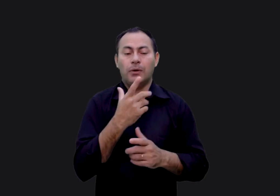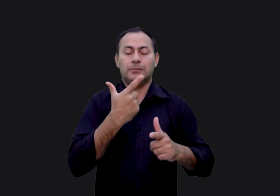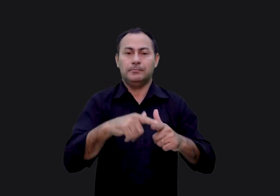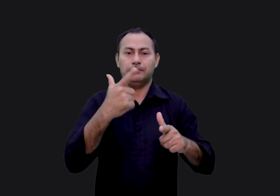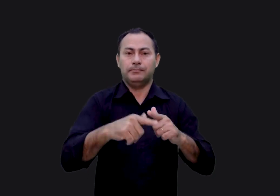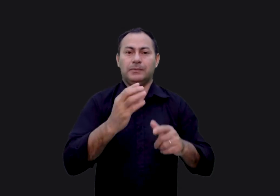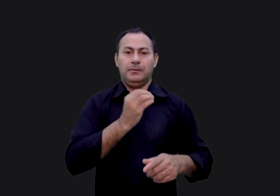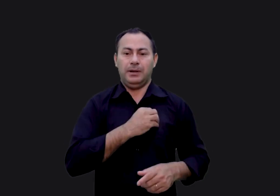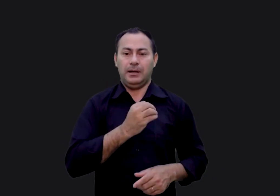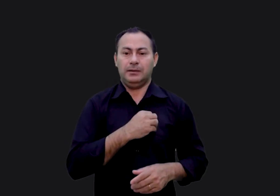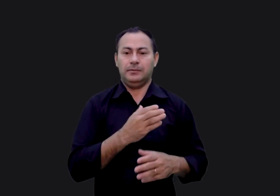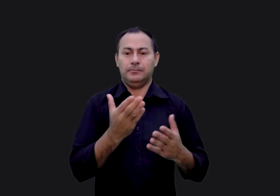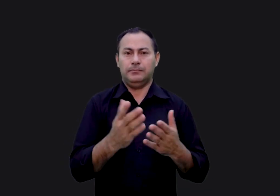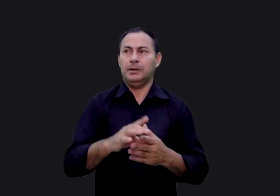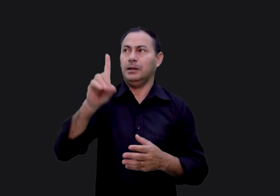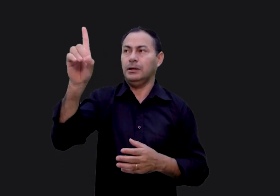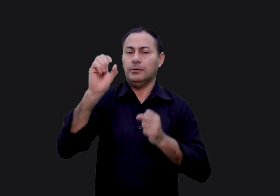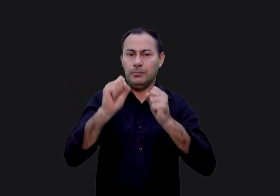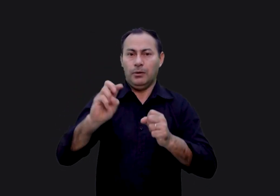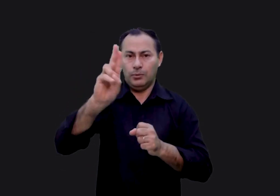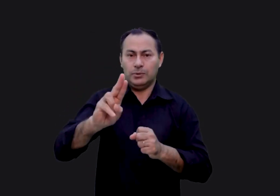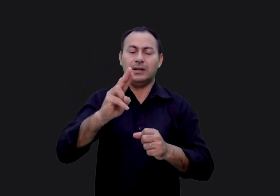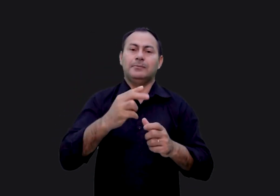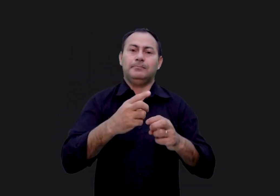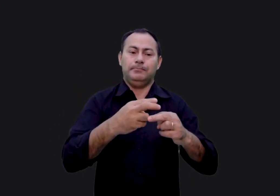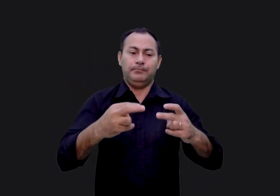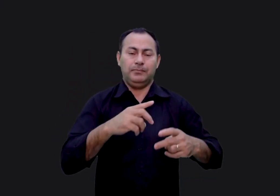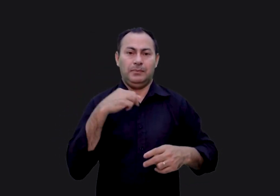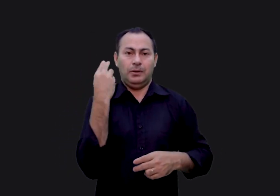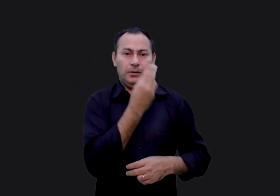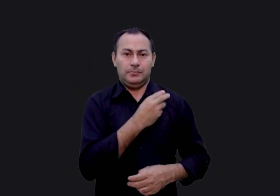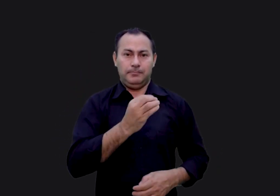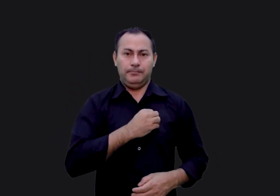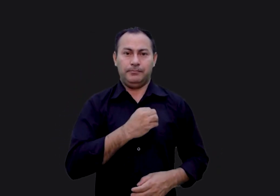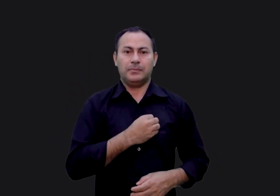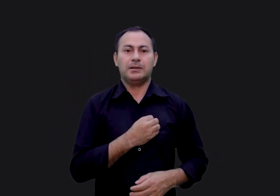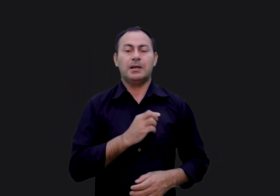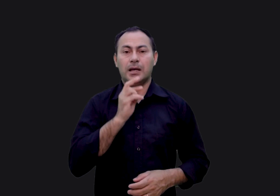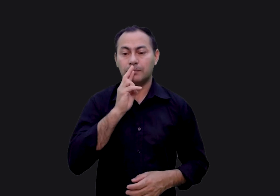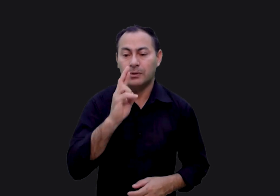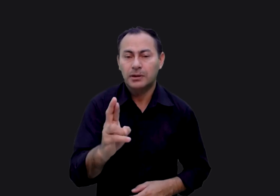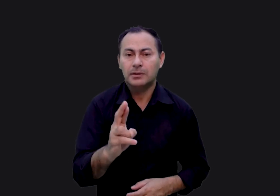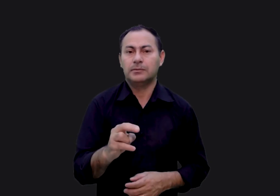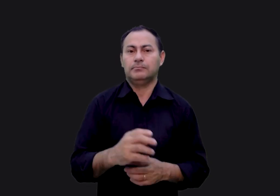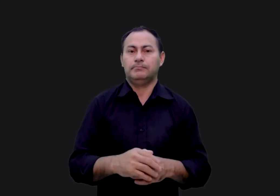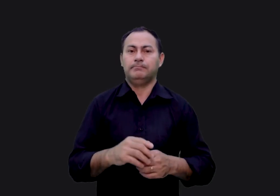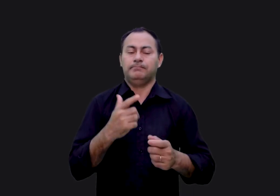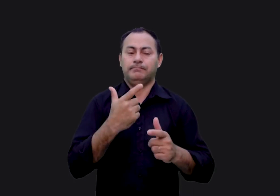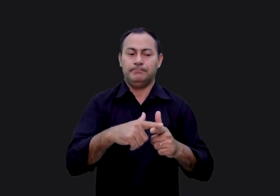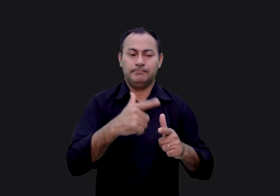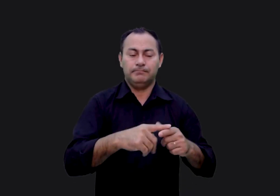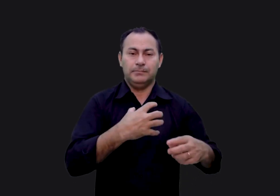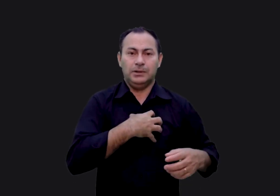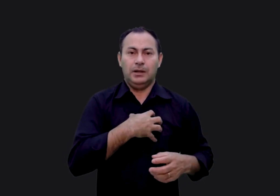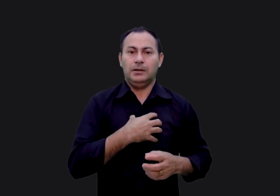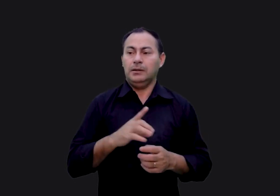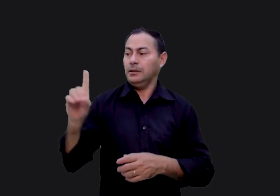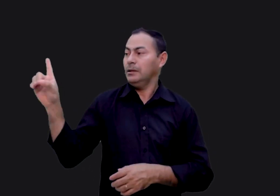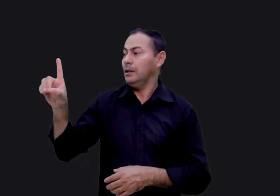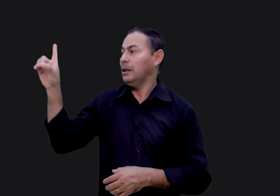nas consequências do pecado. Deus pode usar as consequências dos nossos pecados se respondermos a essas consequências da maneira como Davi